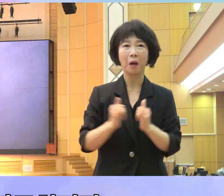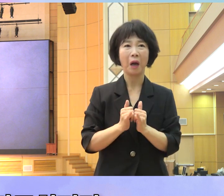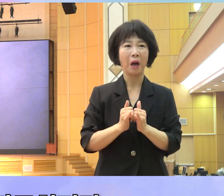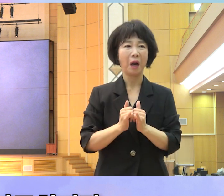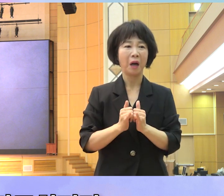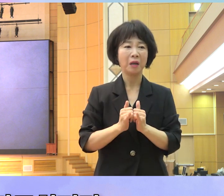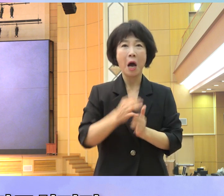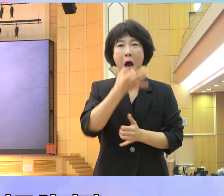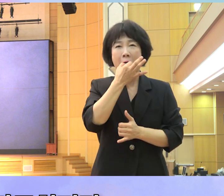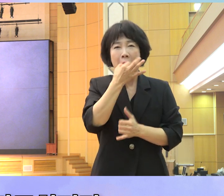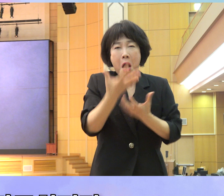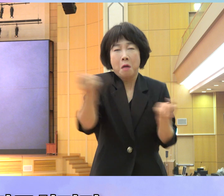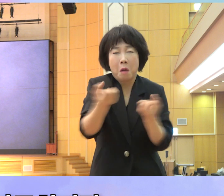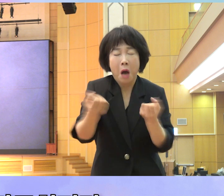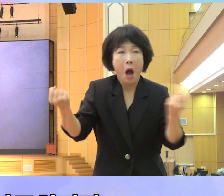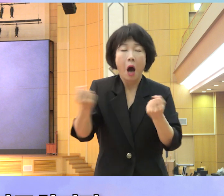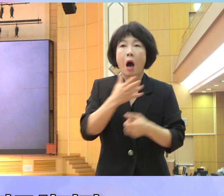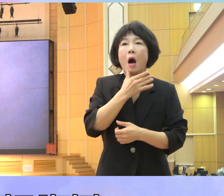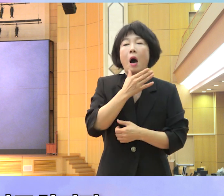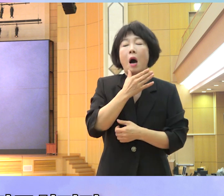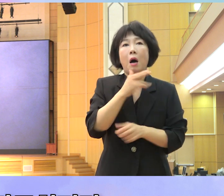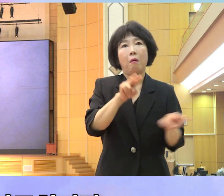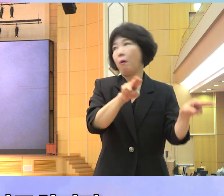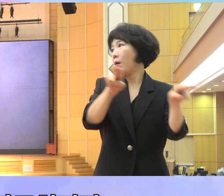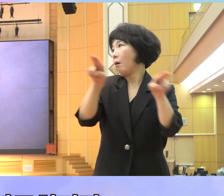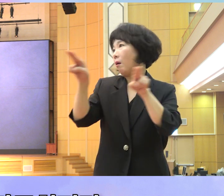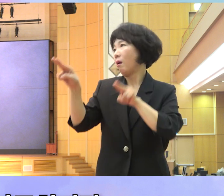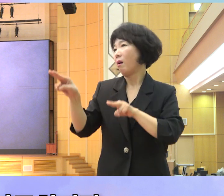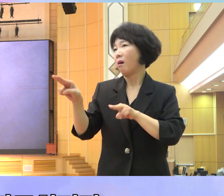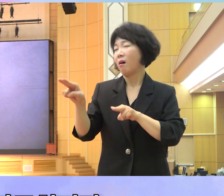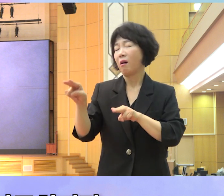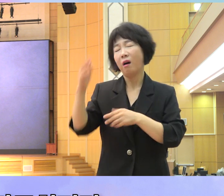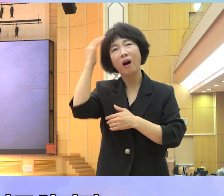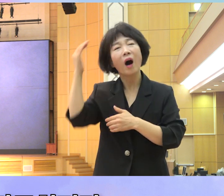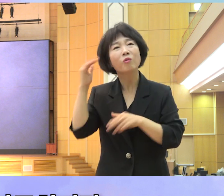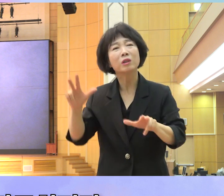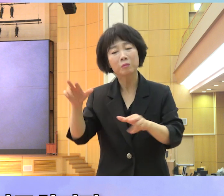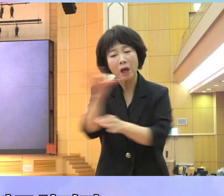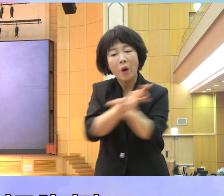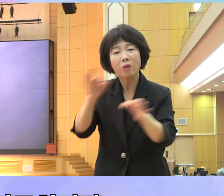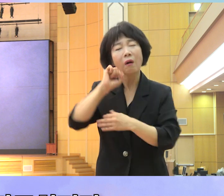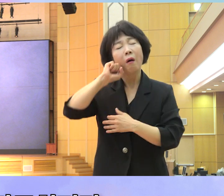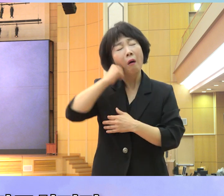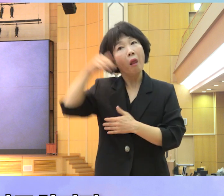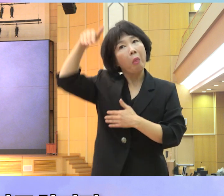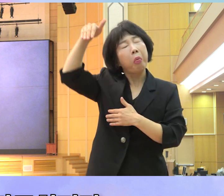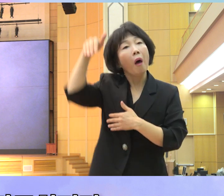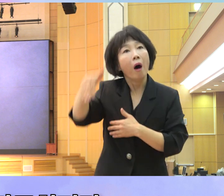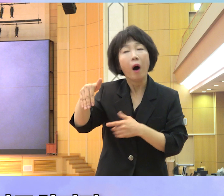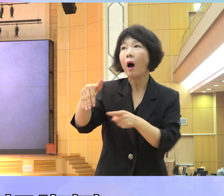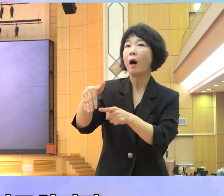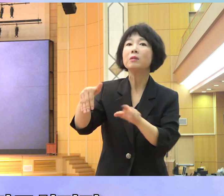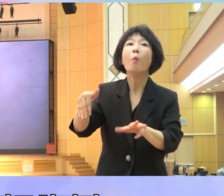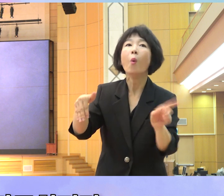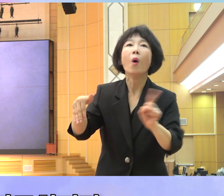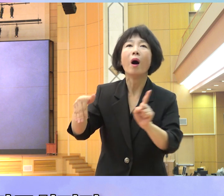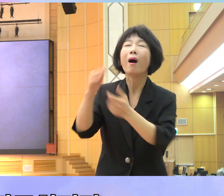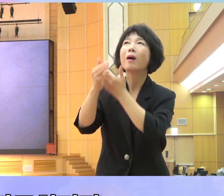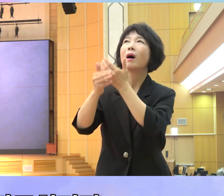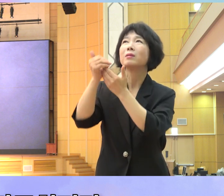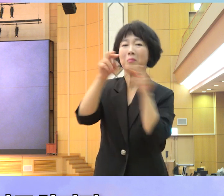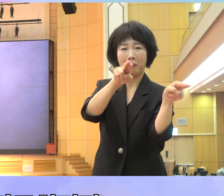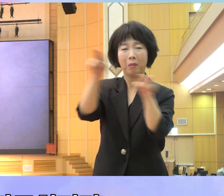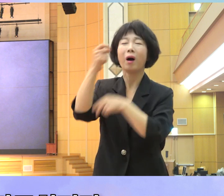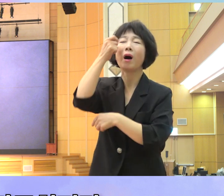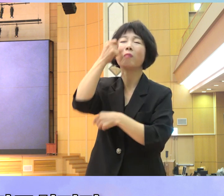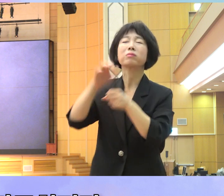따라서 흩어지는 민족이 우리나라를 더욱더 경제적으로 어려운 가운데 있음을 하나님 긍휼히